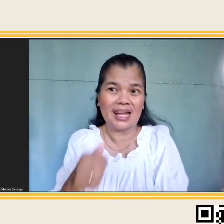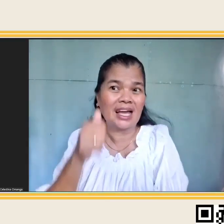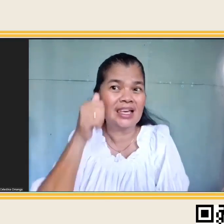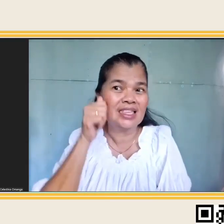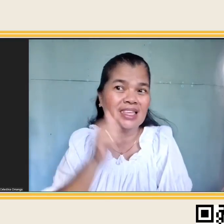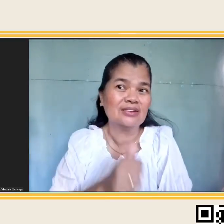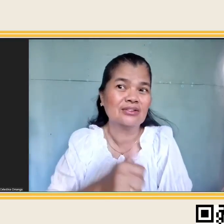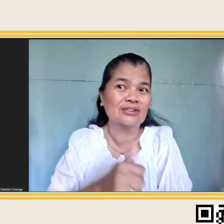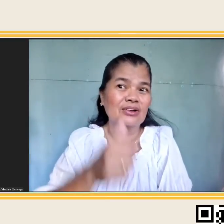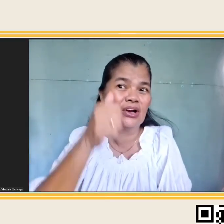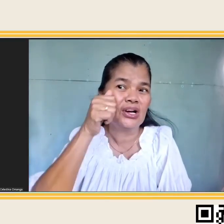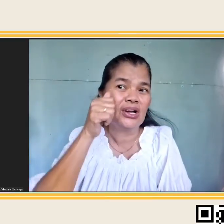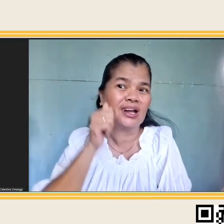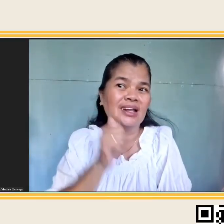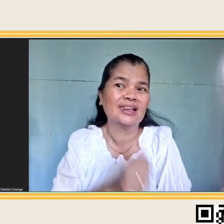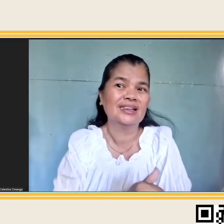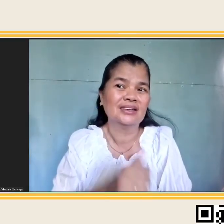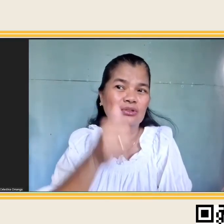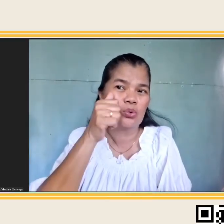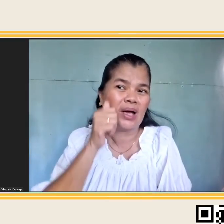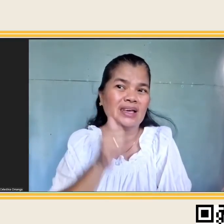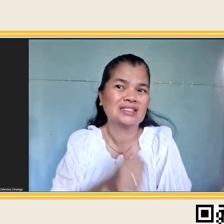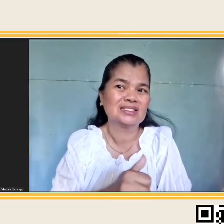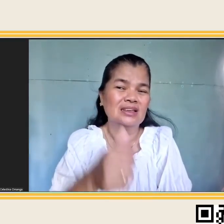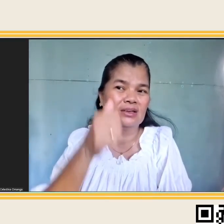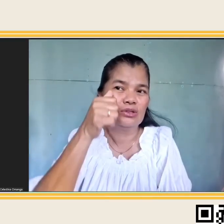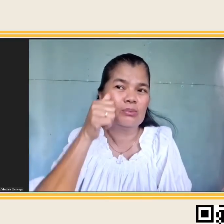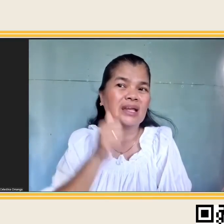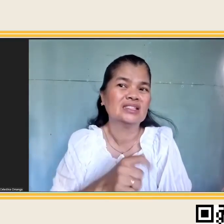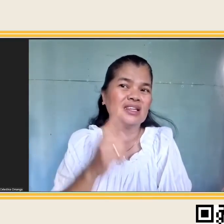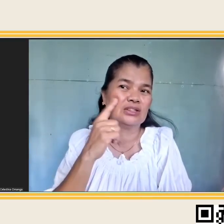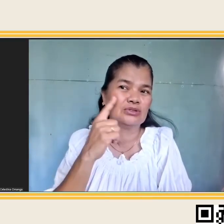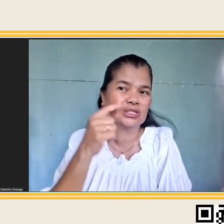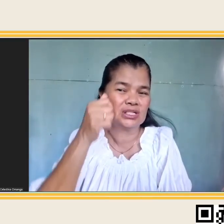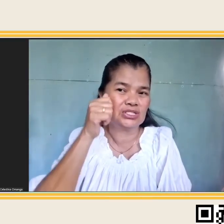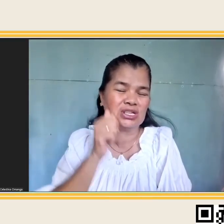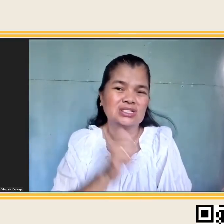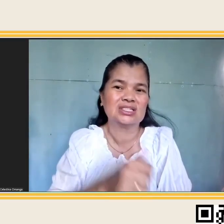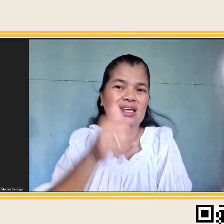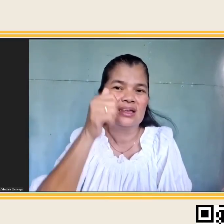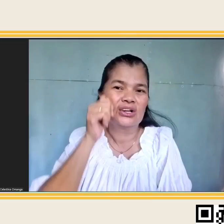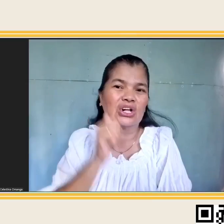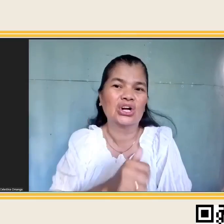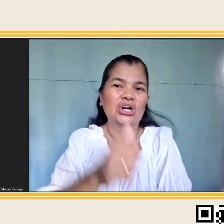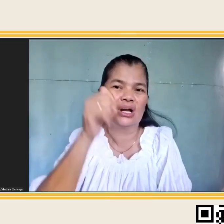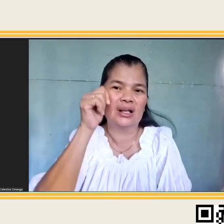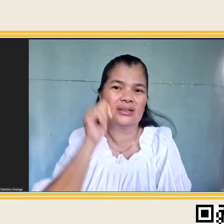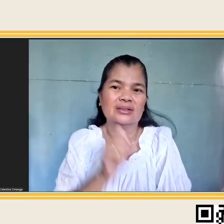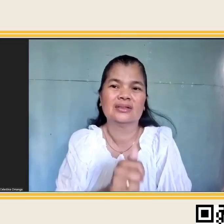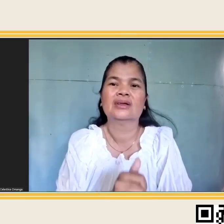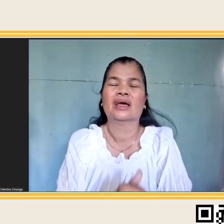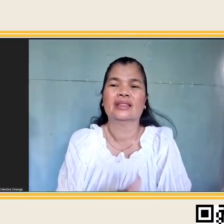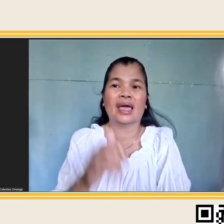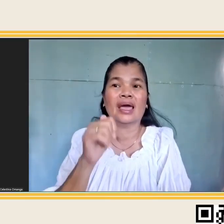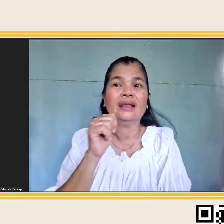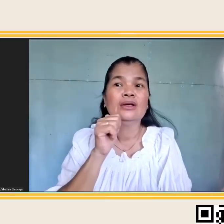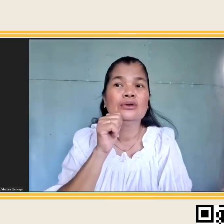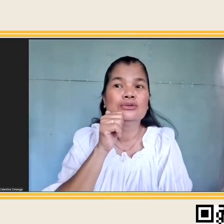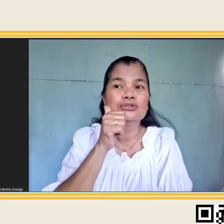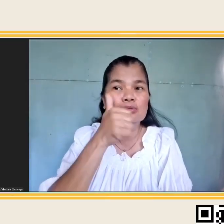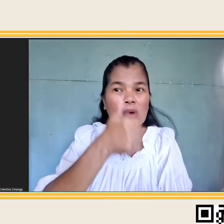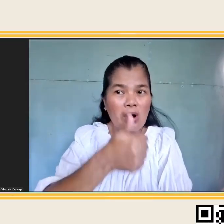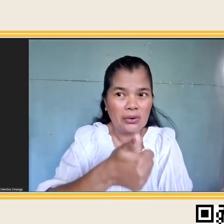sombrero nila. Kaya ganyan, girl, twice. Dumadaan siya dito siya sa cheeks. Girl.